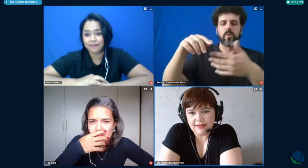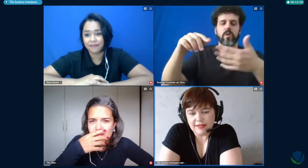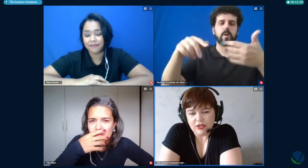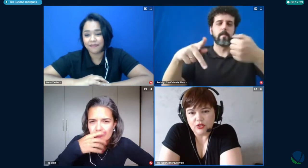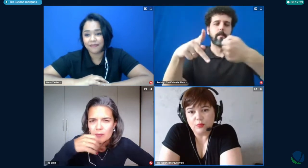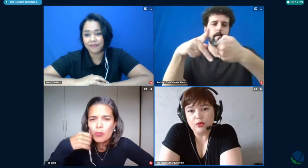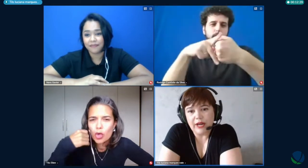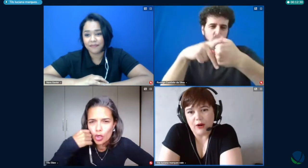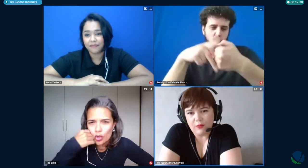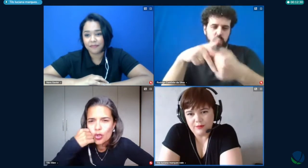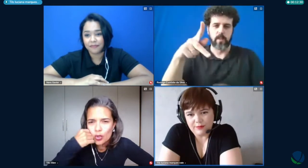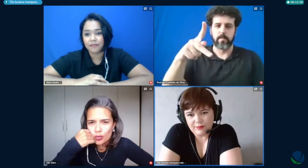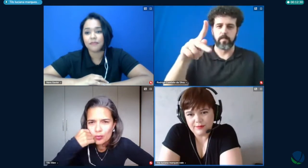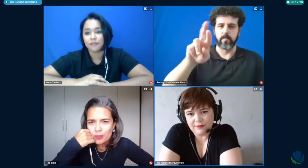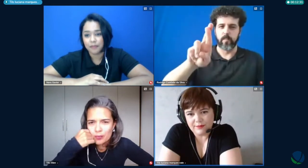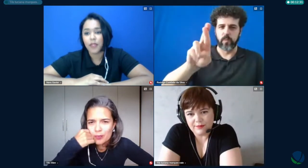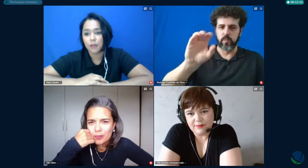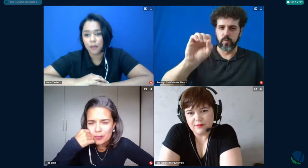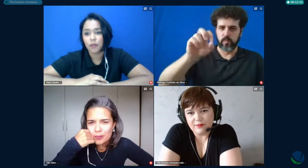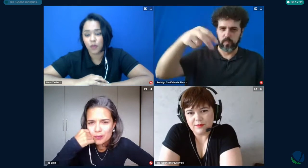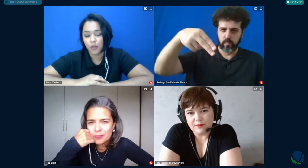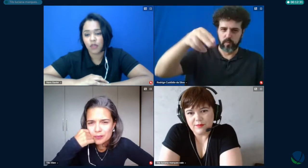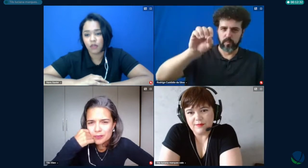do nós, do plural,